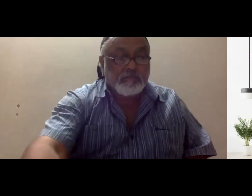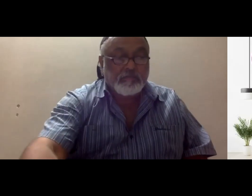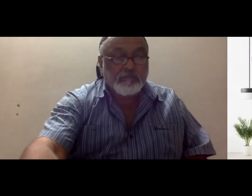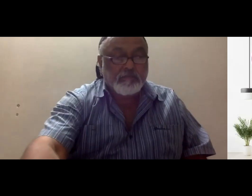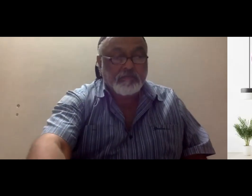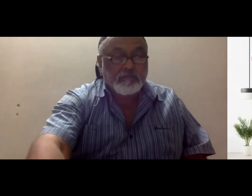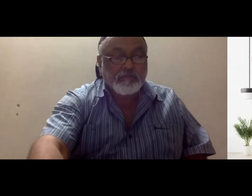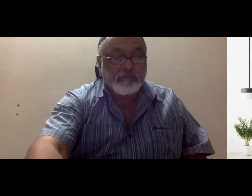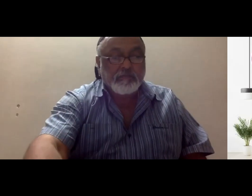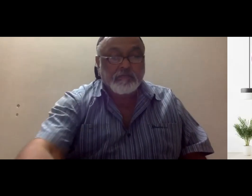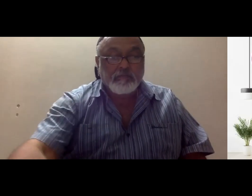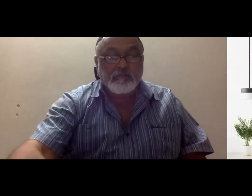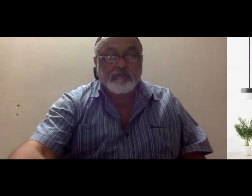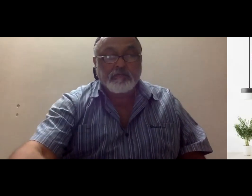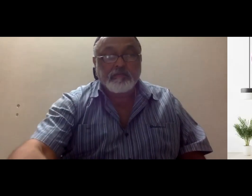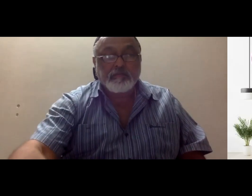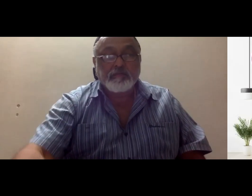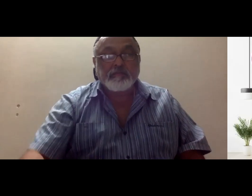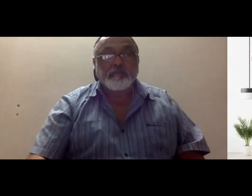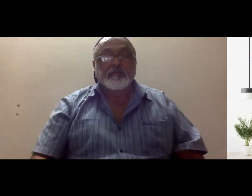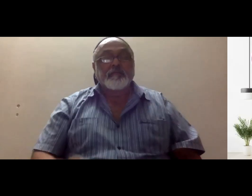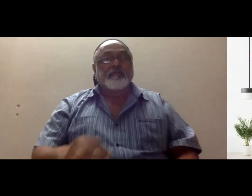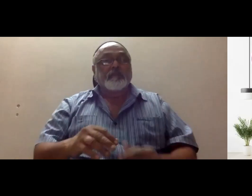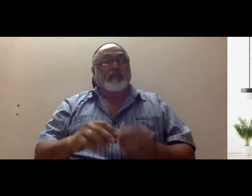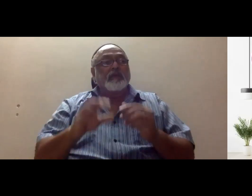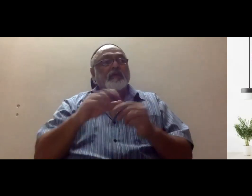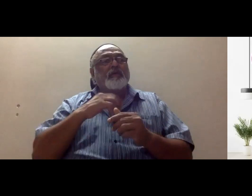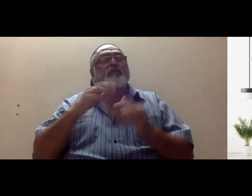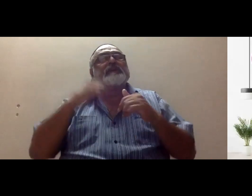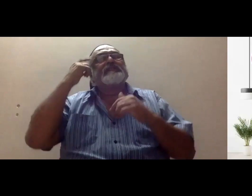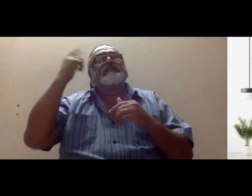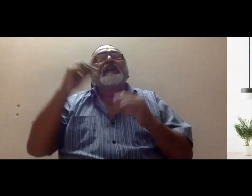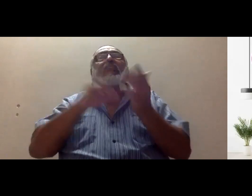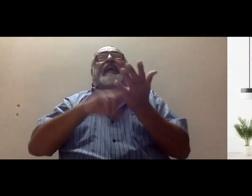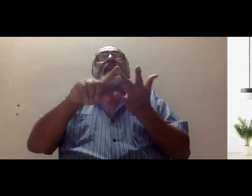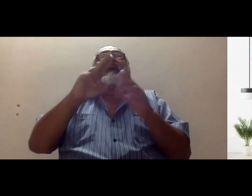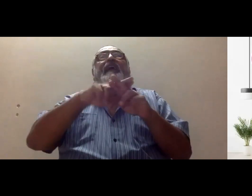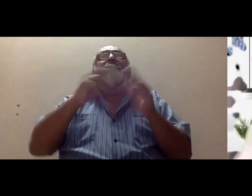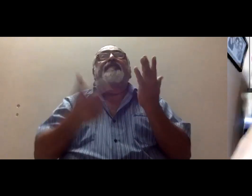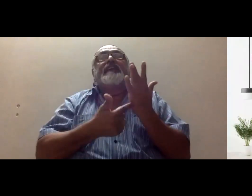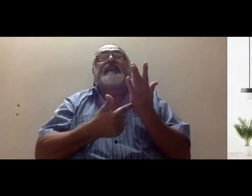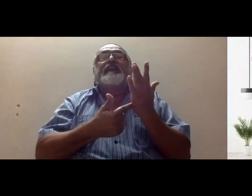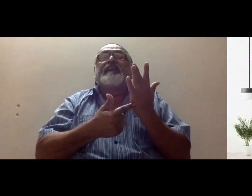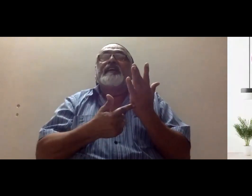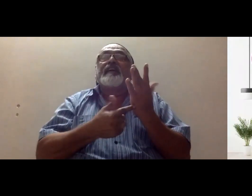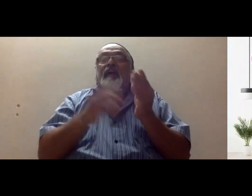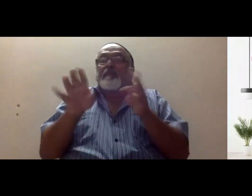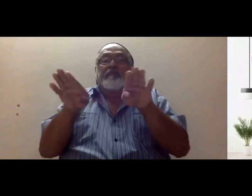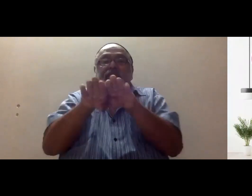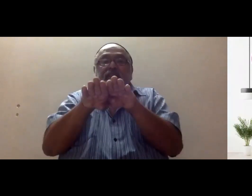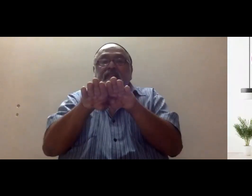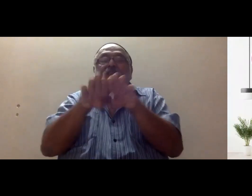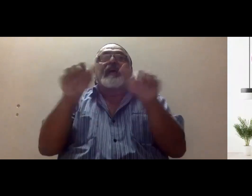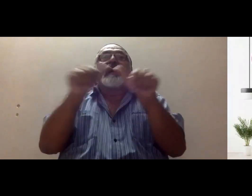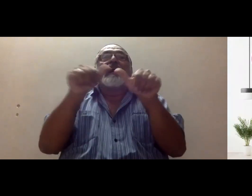वो हमेशा वो निफ्ट के सरफ होता था, और मैं हमेशा ये ड्रीम करती थी कि कब वो डिजाइनर्स आएंगे हमारे यहाँ आके कुछ